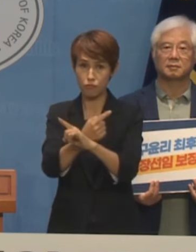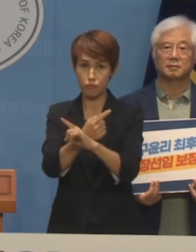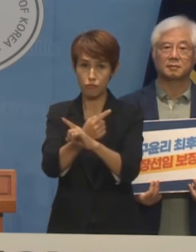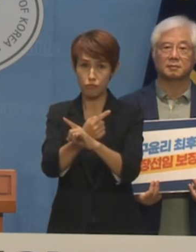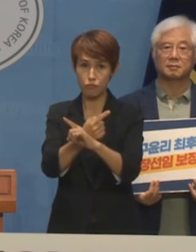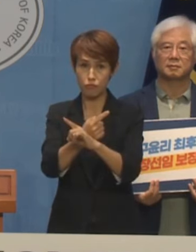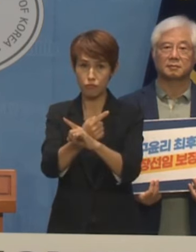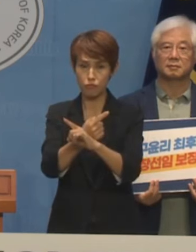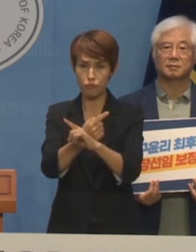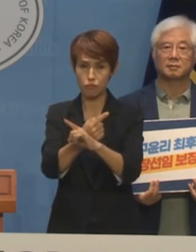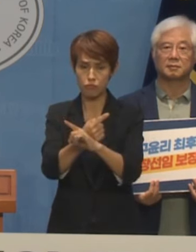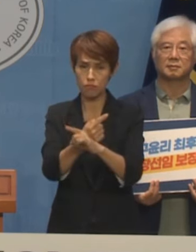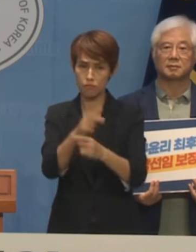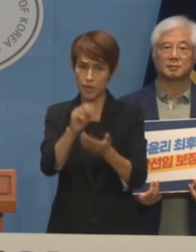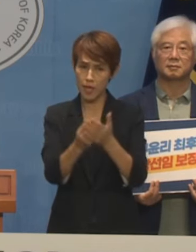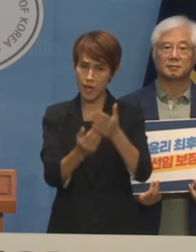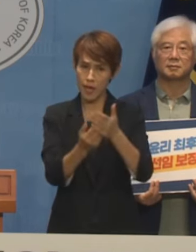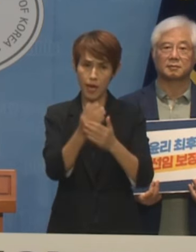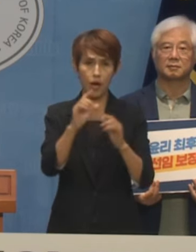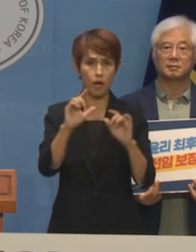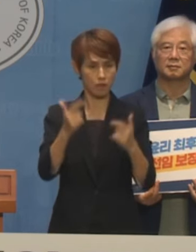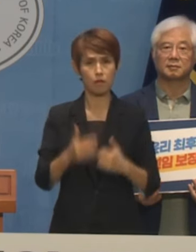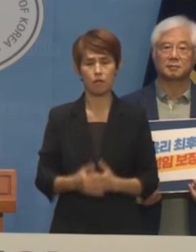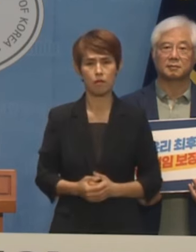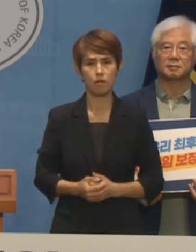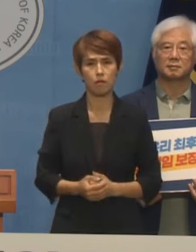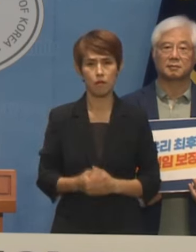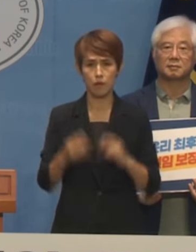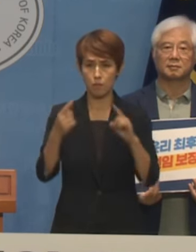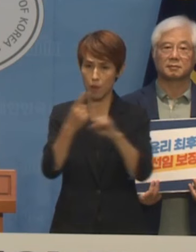요인도 발생하지 않았다는 점입니다.